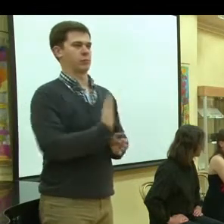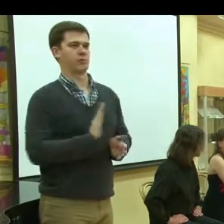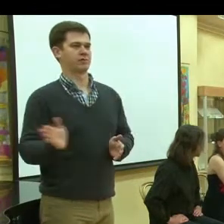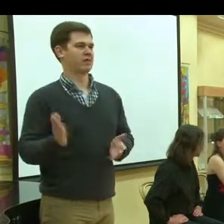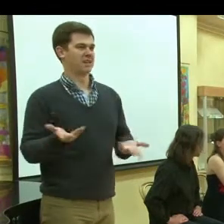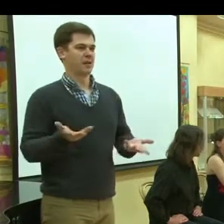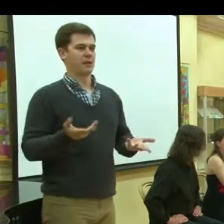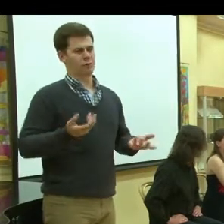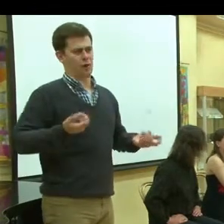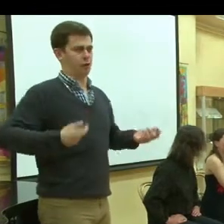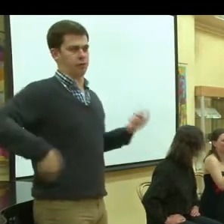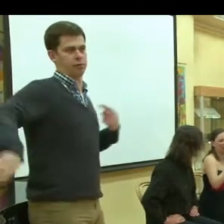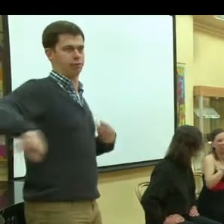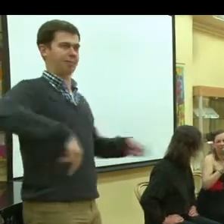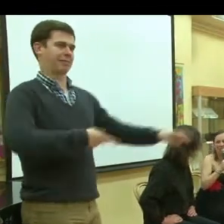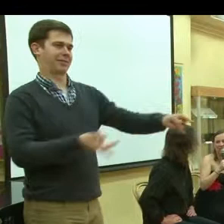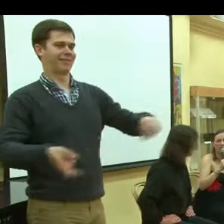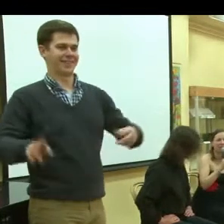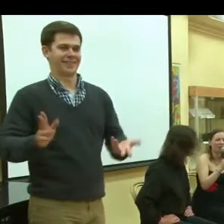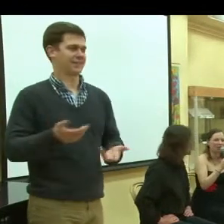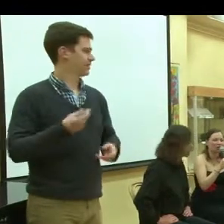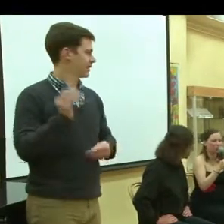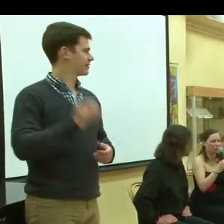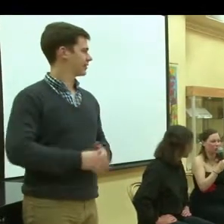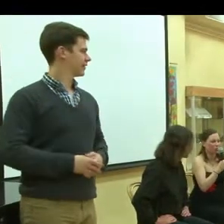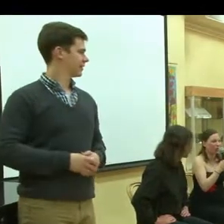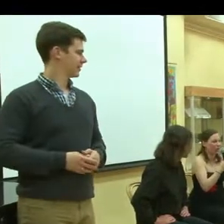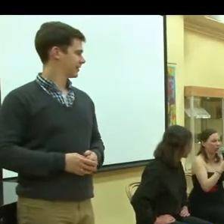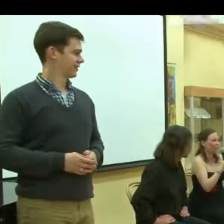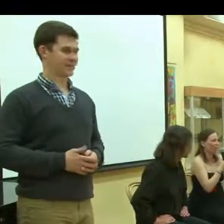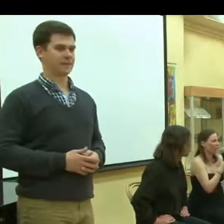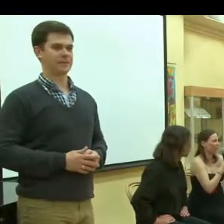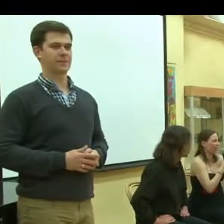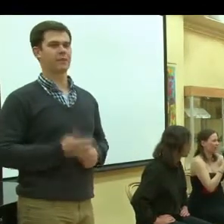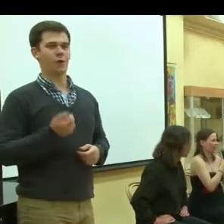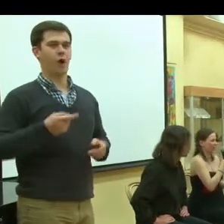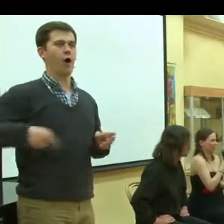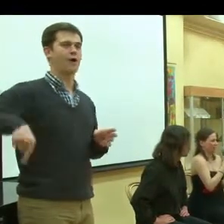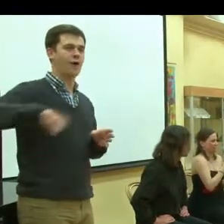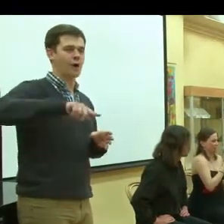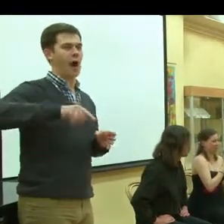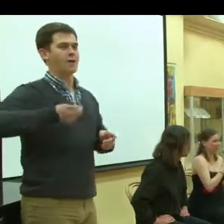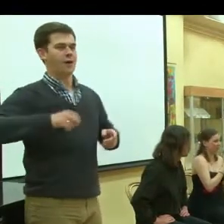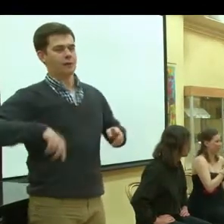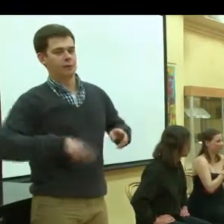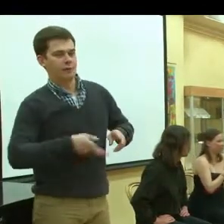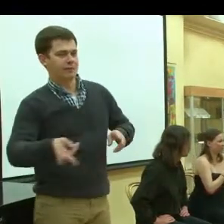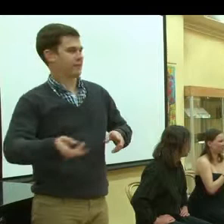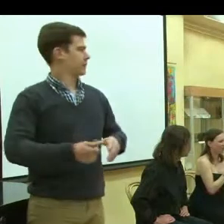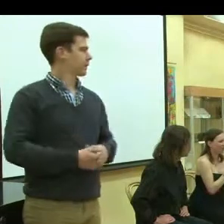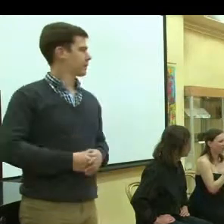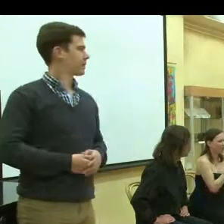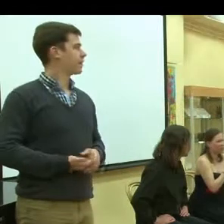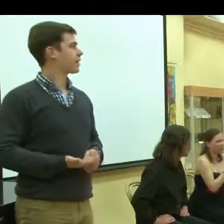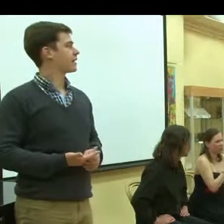nie robimy tego właśnie w takich liniach tanciastych, tylko bardziej po okręgu, po zakrętach. I się va de